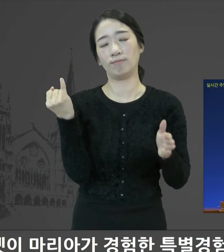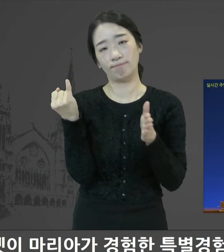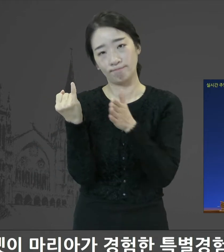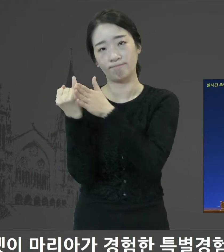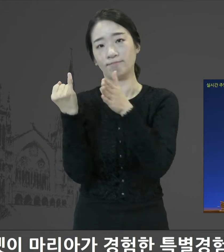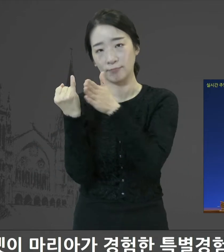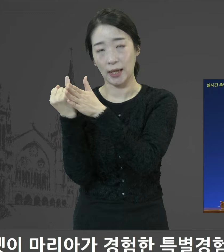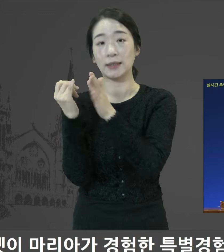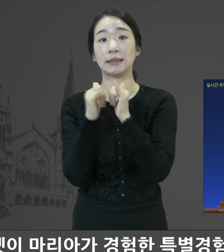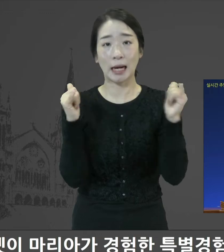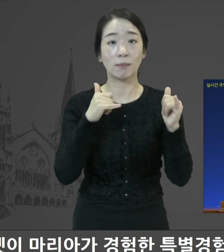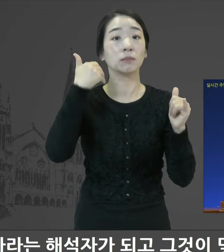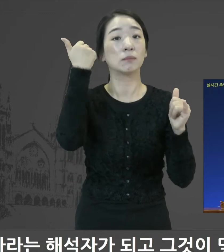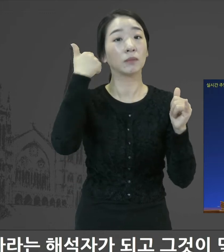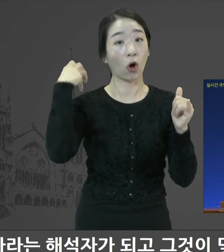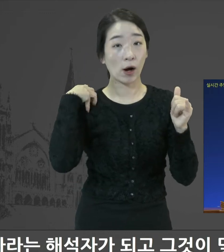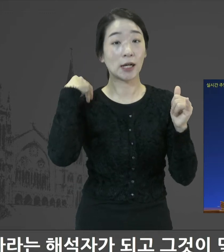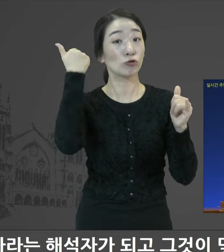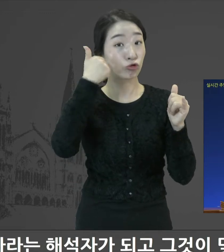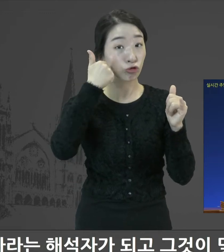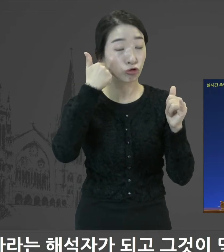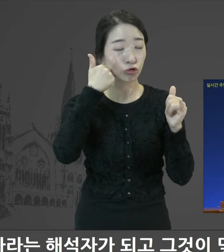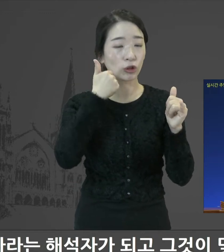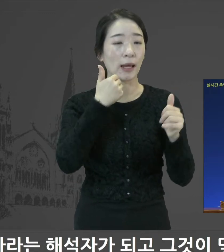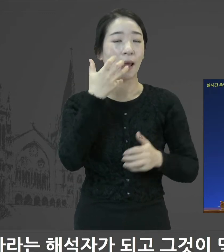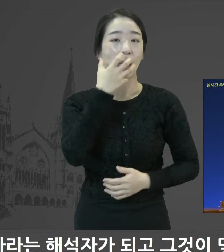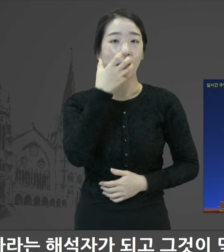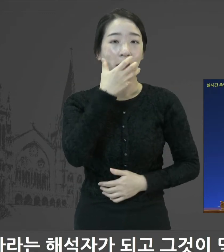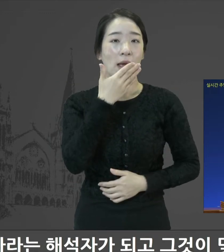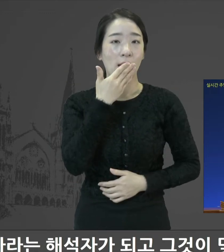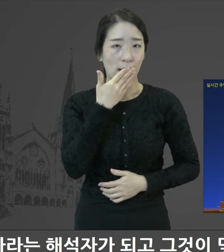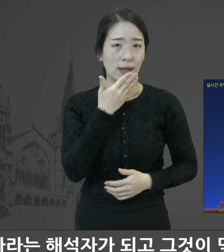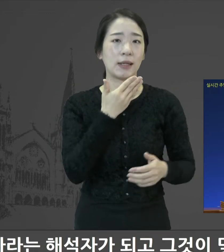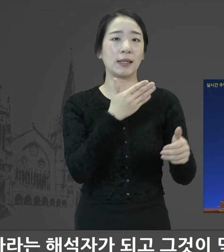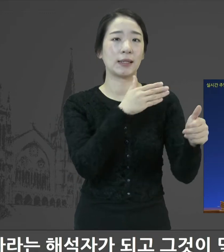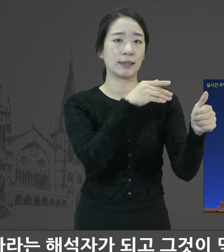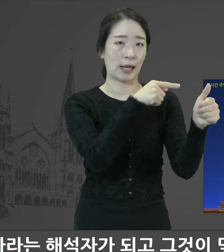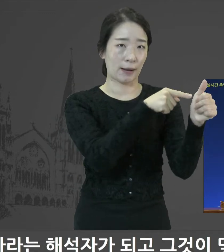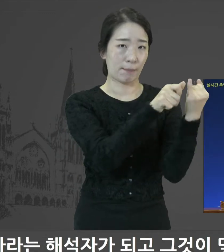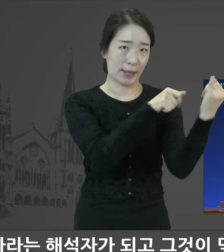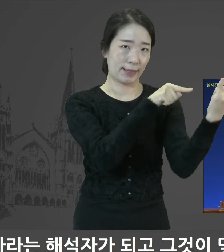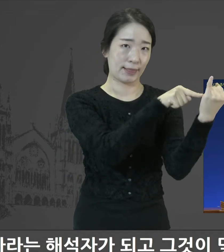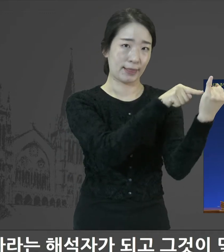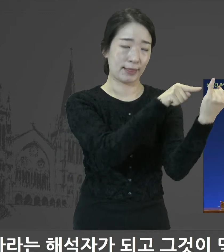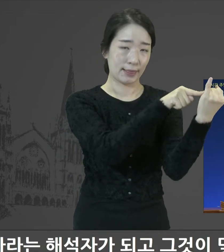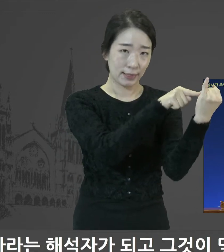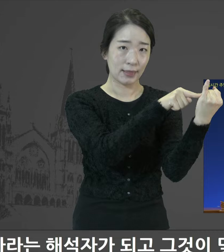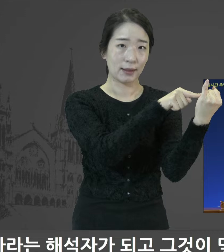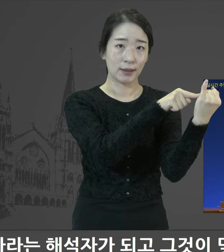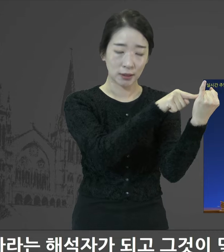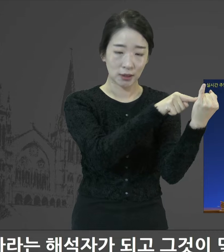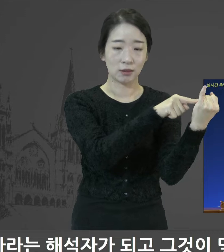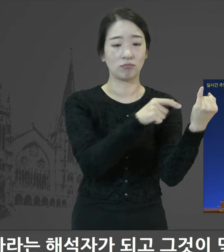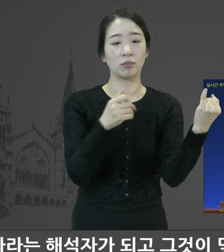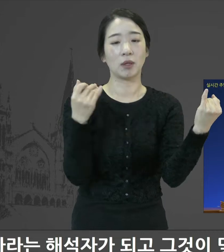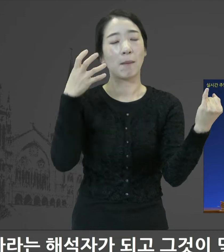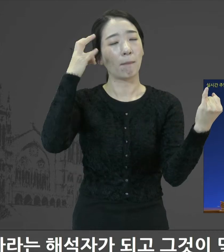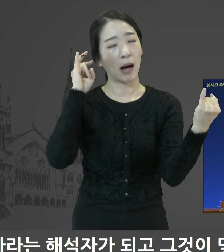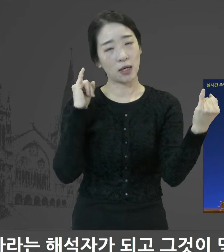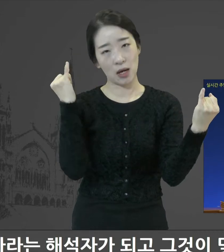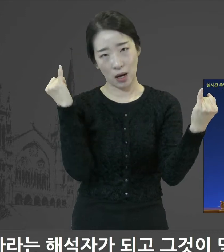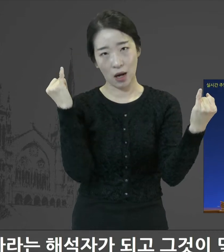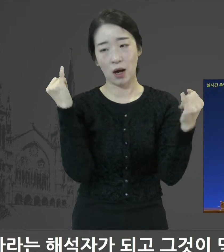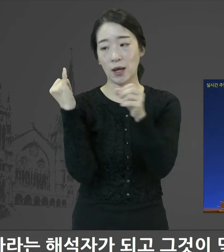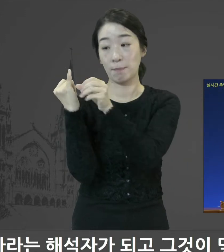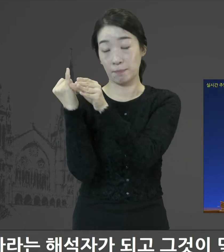본문에서 엘리사벳이 감당하게 됩니다. 이때 성령 충만한 겁니다. 여러분,